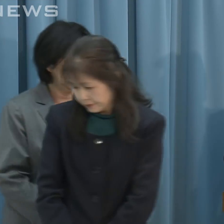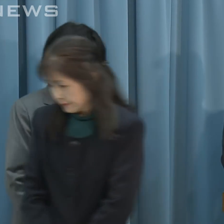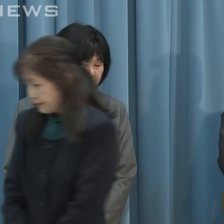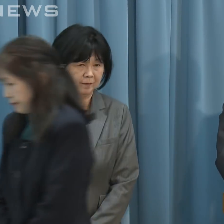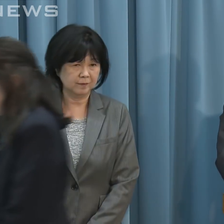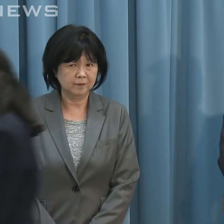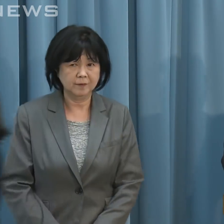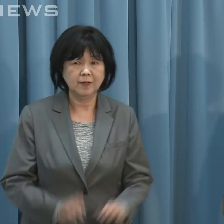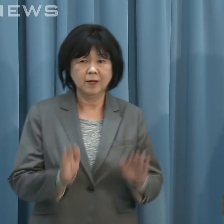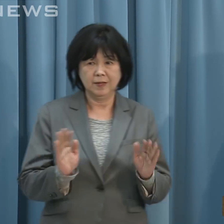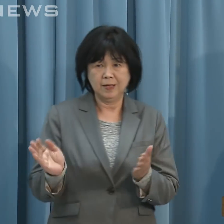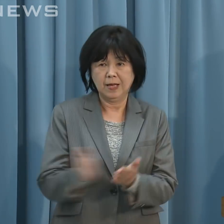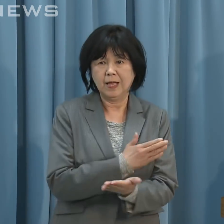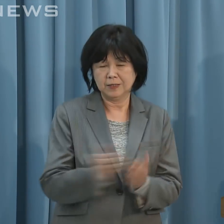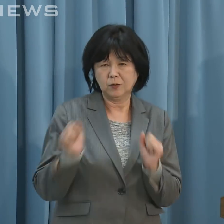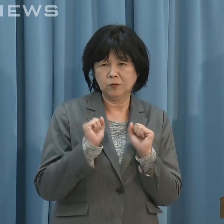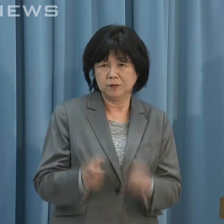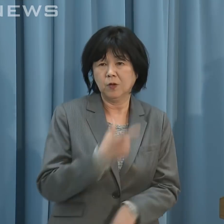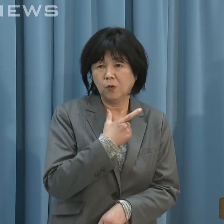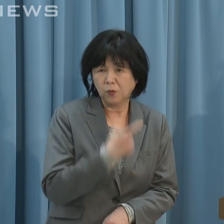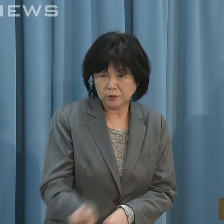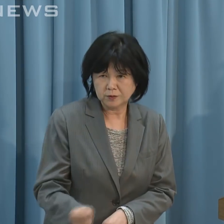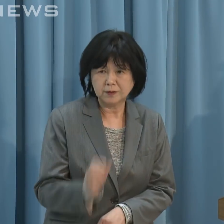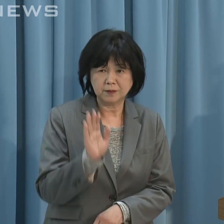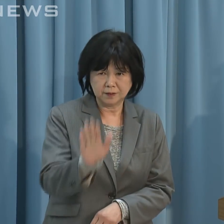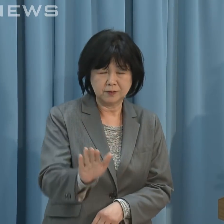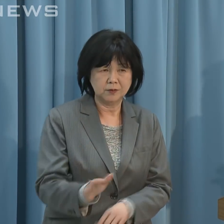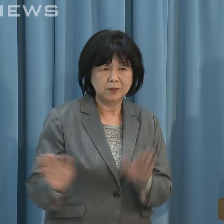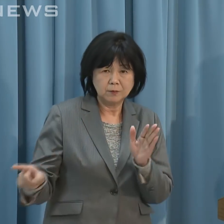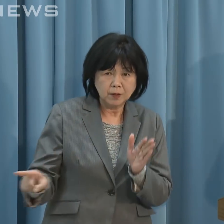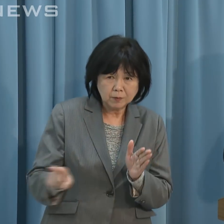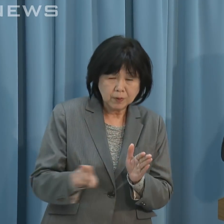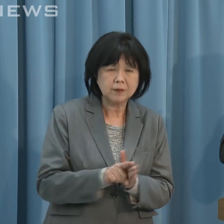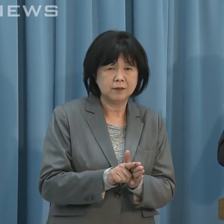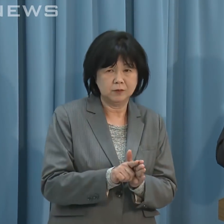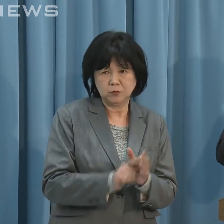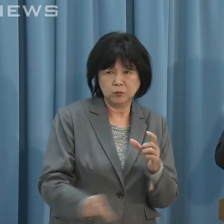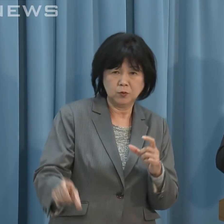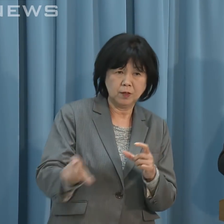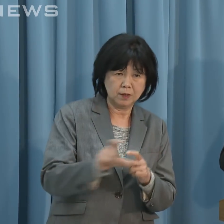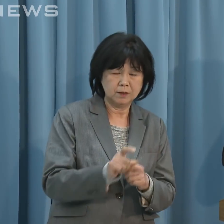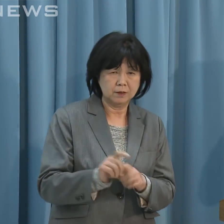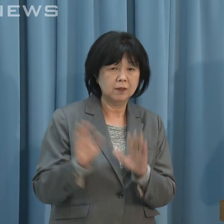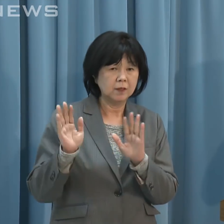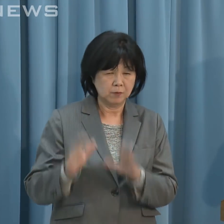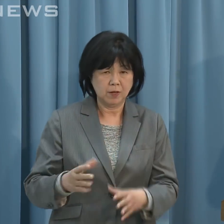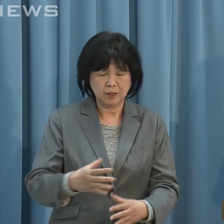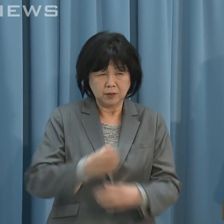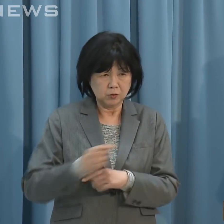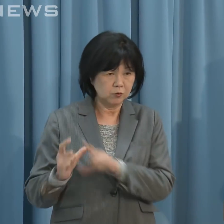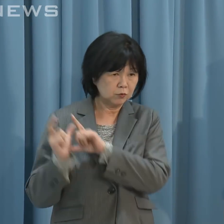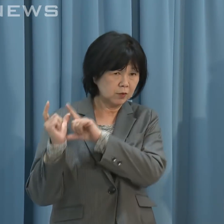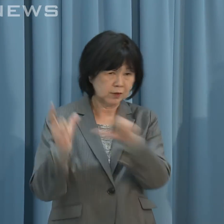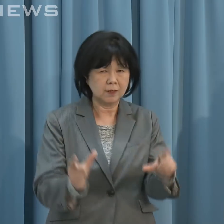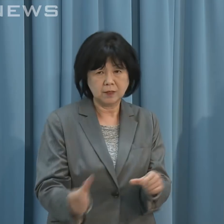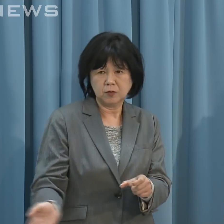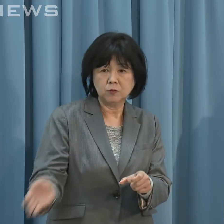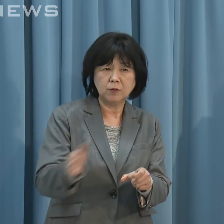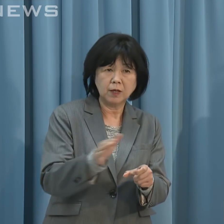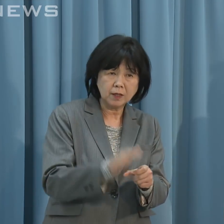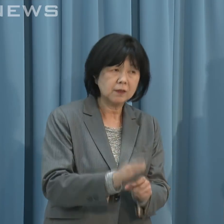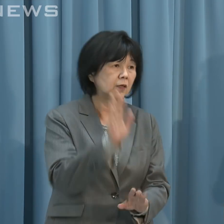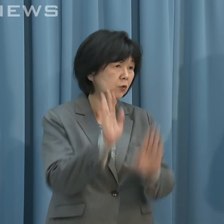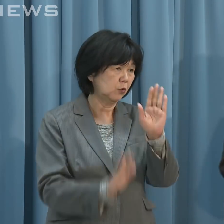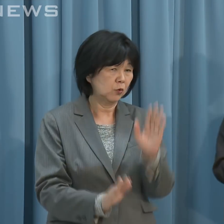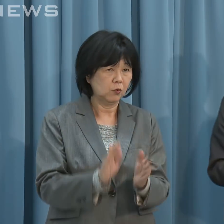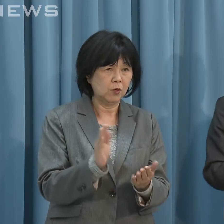という判断をしていただきたいということですね。今までのやつに加えて今度の事態宣言が加わったということの状況を踏まえて